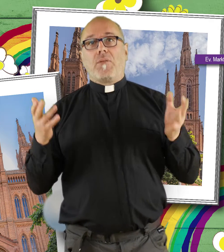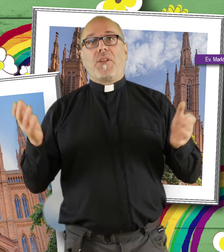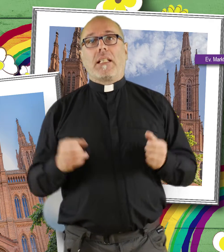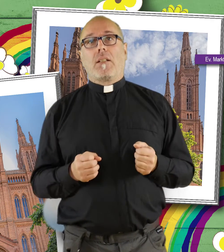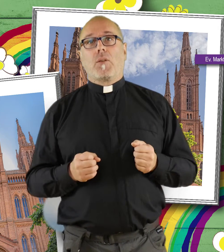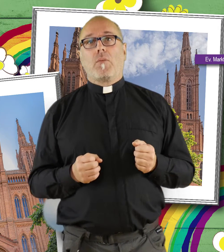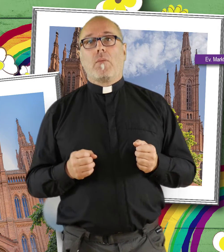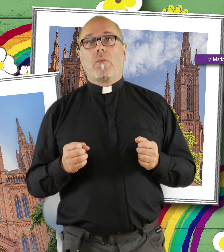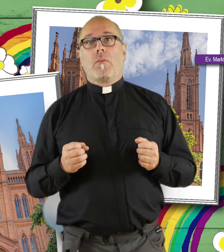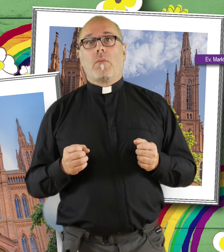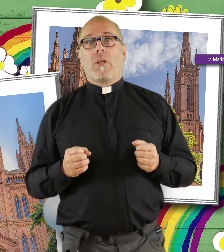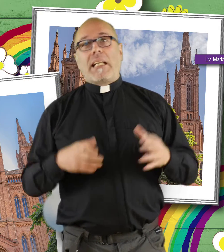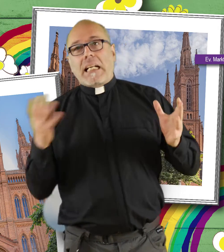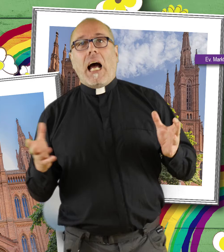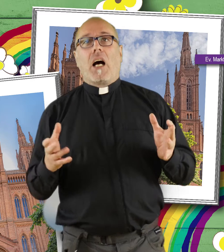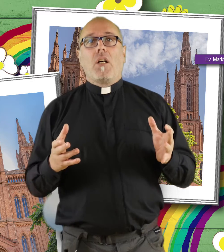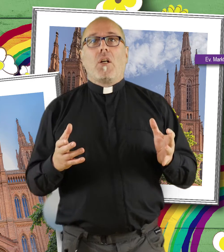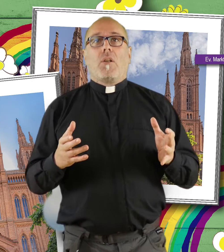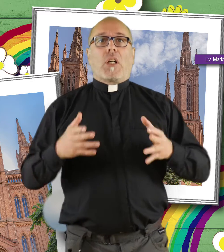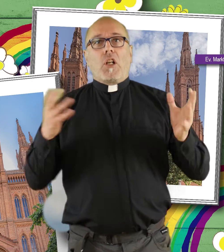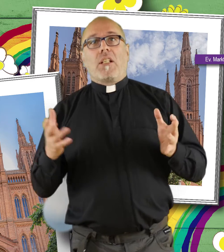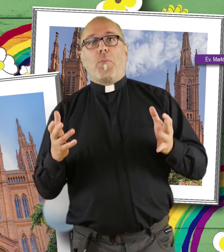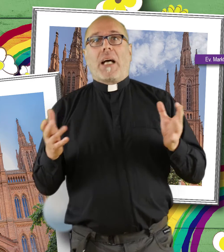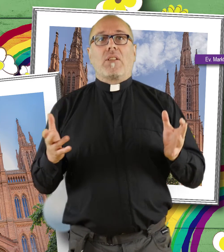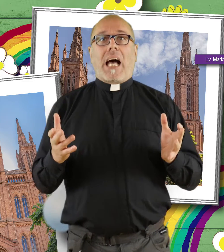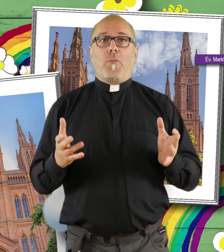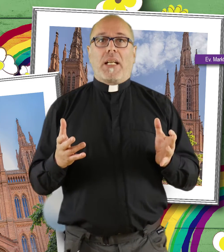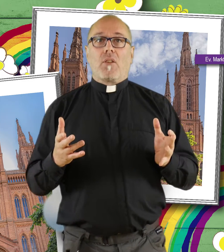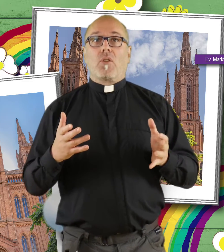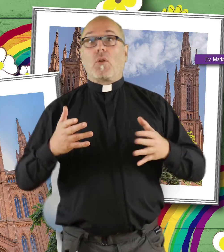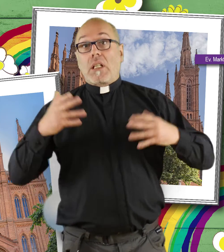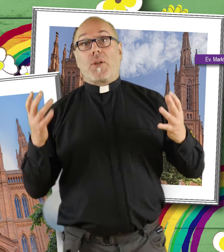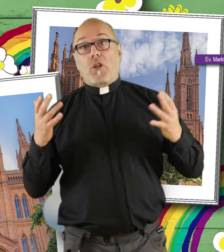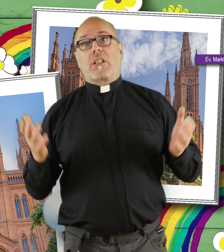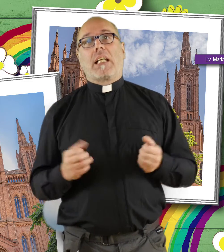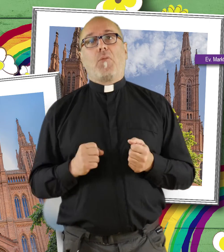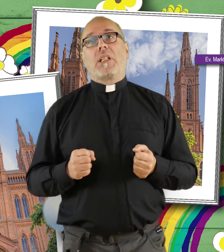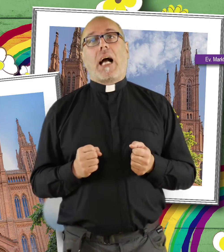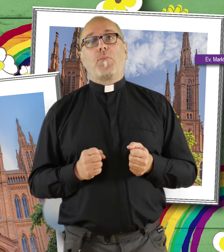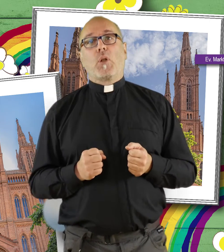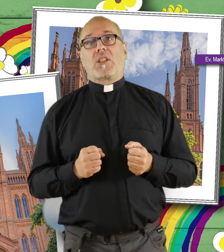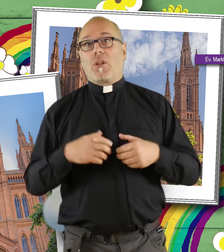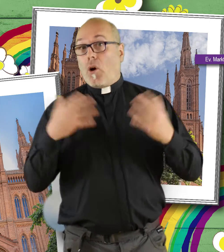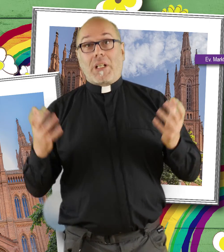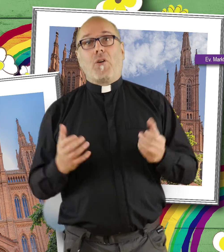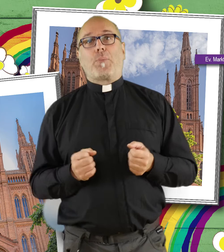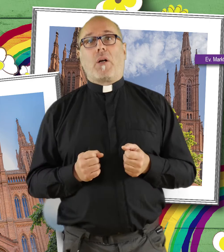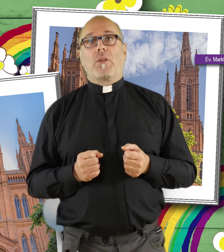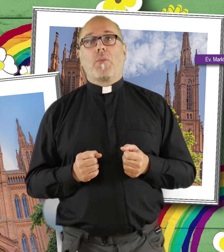wir sind ja klar wir können im handlungs arbeiten und unsere von gott gegebenen gaben nutzen und ausbauen